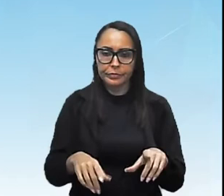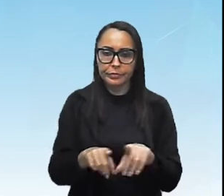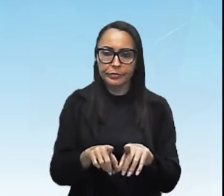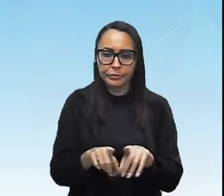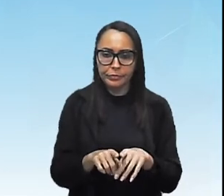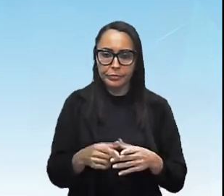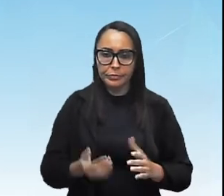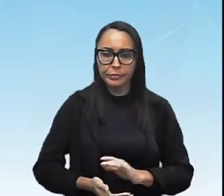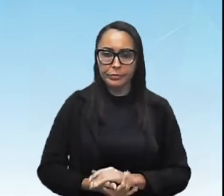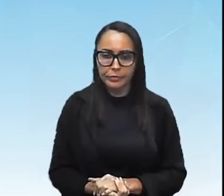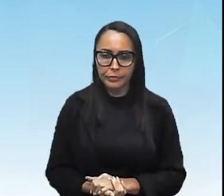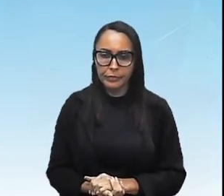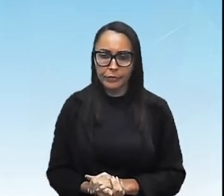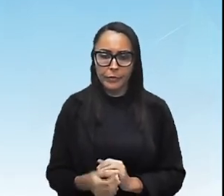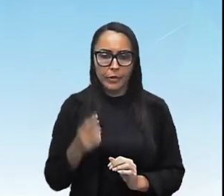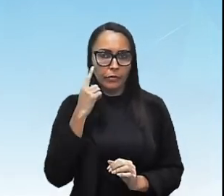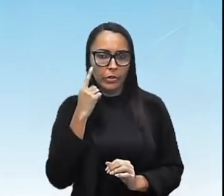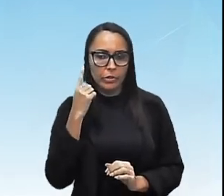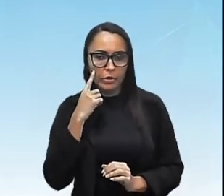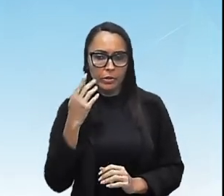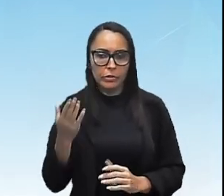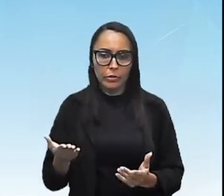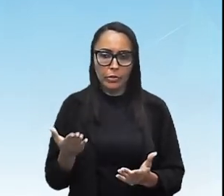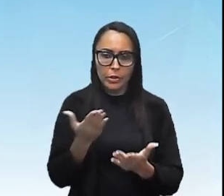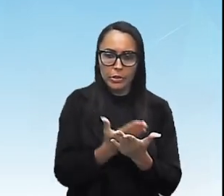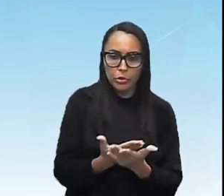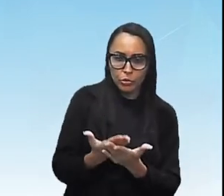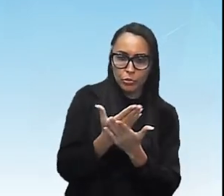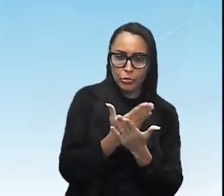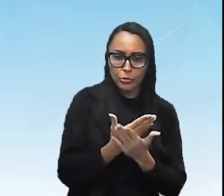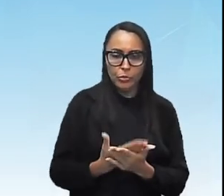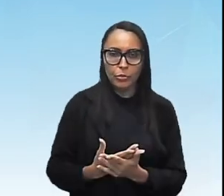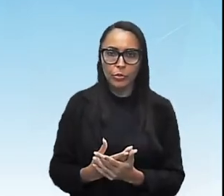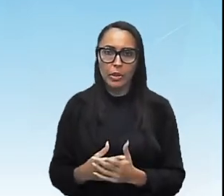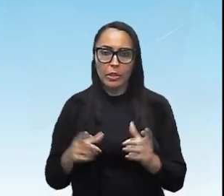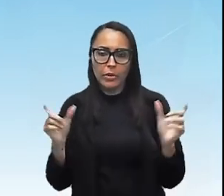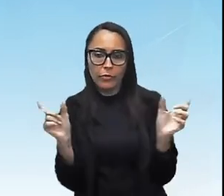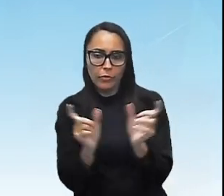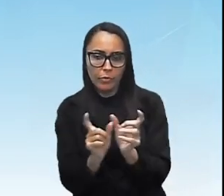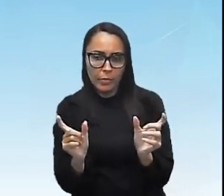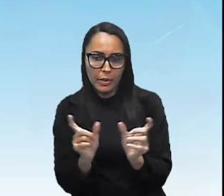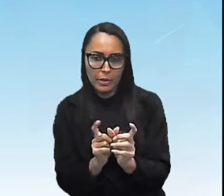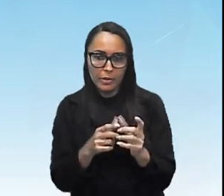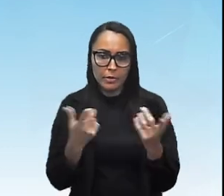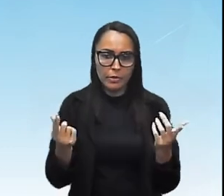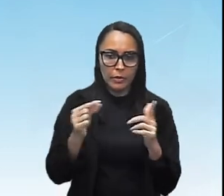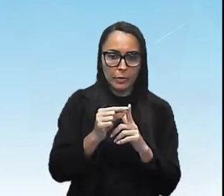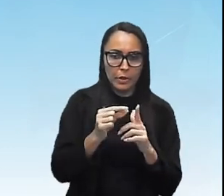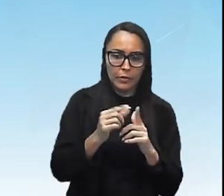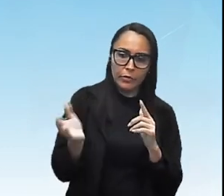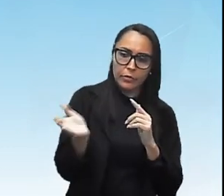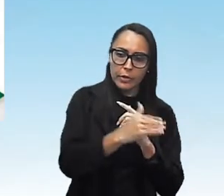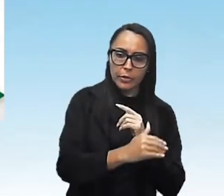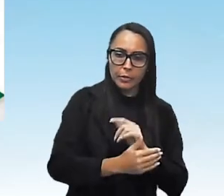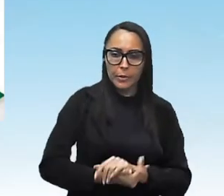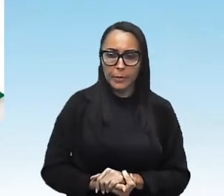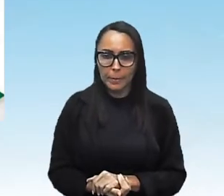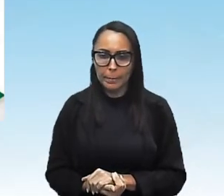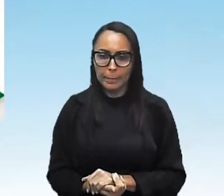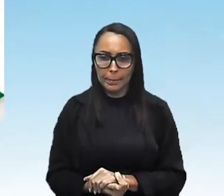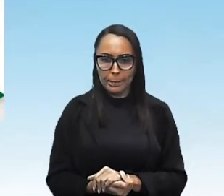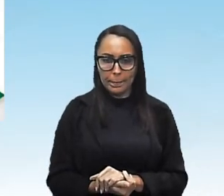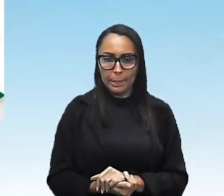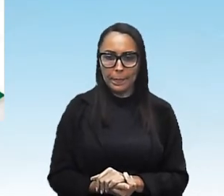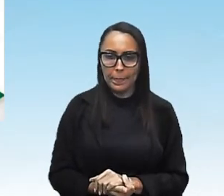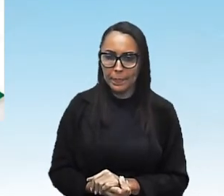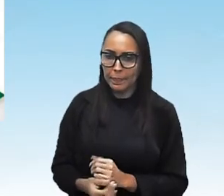primitiva. Então veja só esse estudo sobre a formação das palavras. Acompanhe comigo na tela. Vamos ver aqui